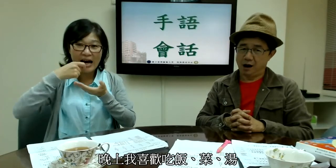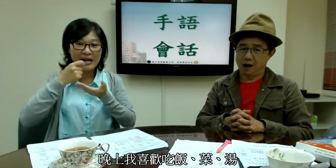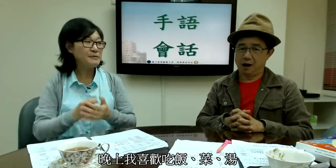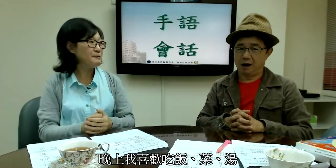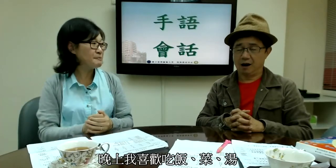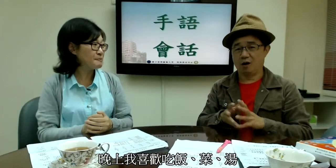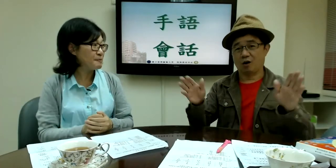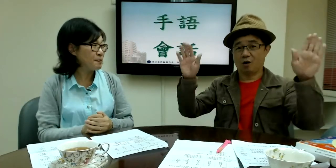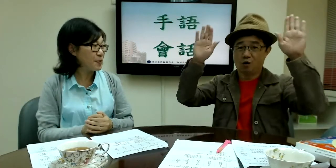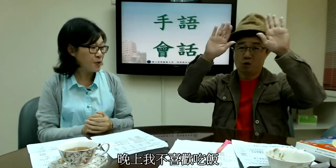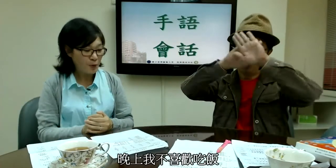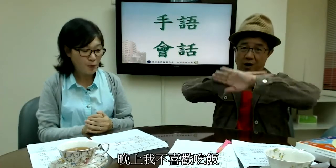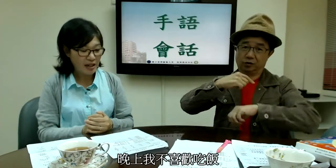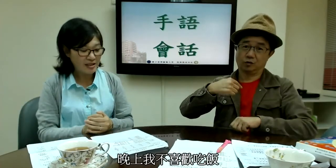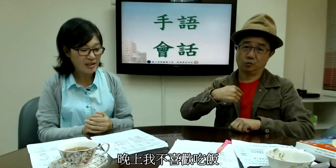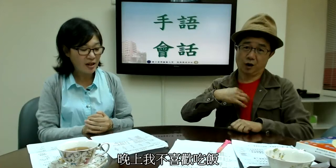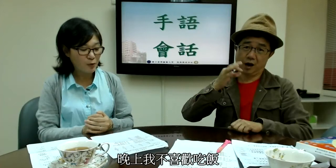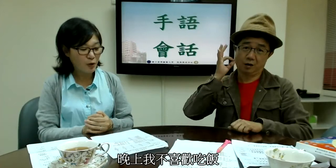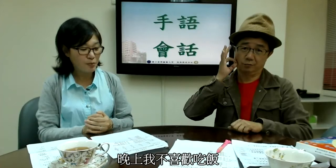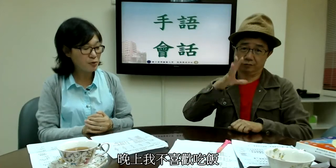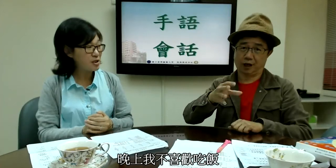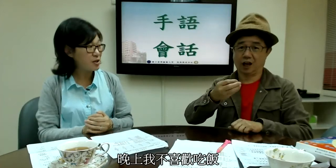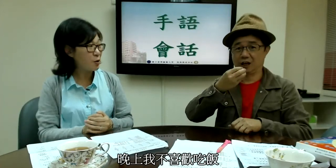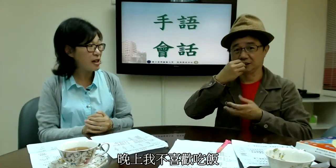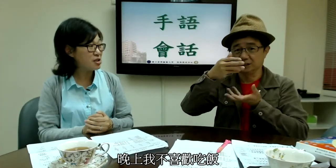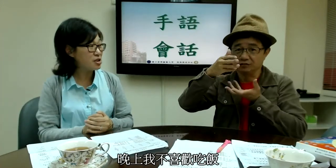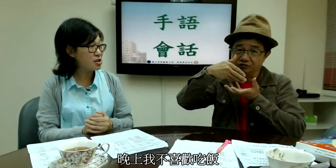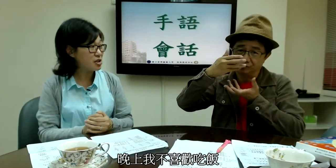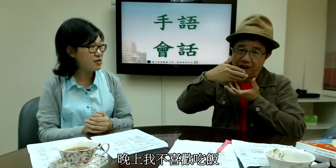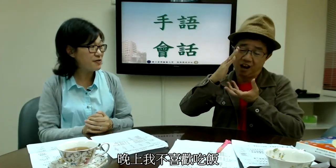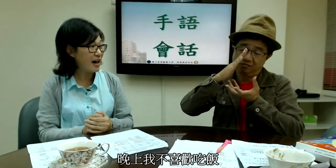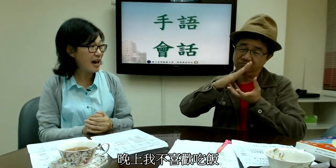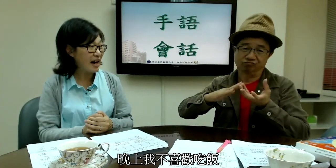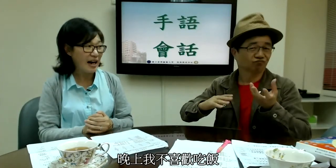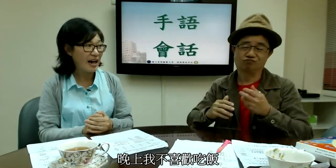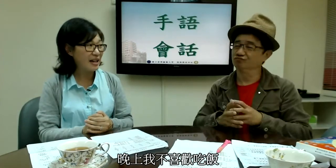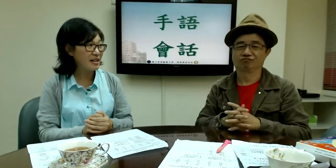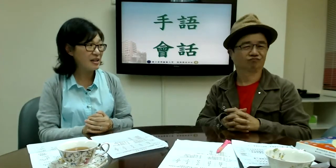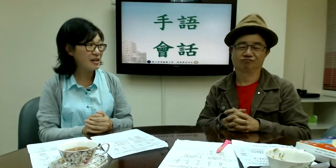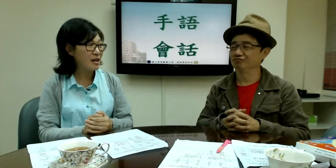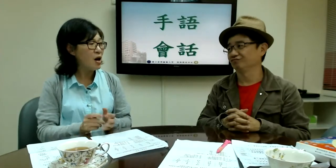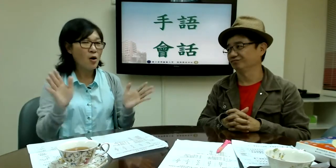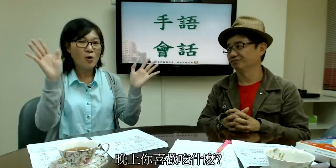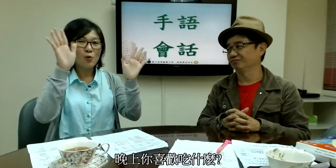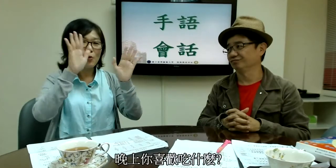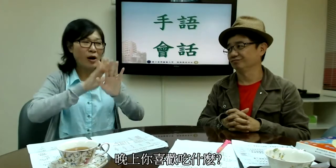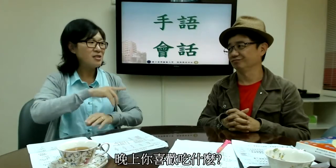汤。晚上我不喜欢吃饭。晚上